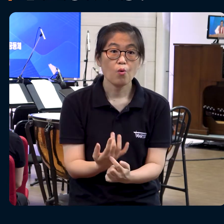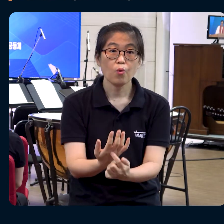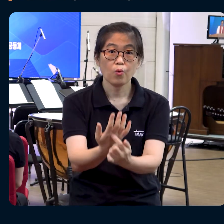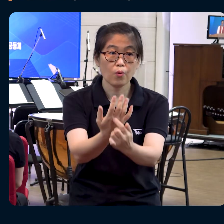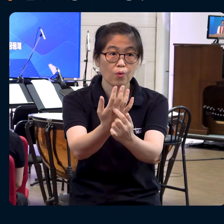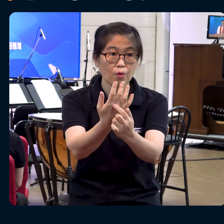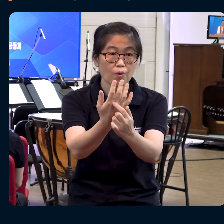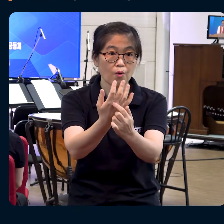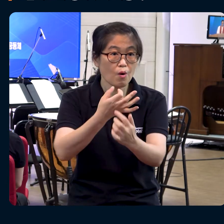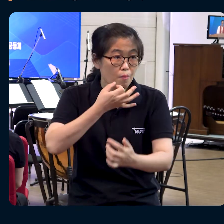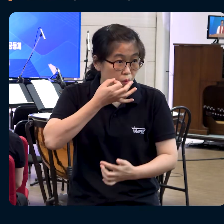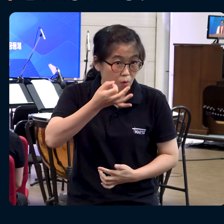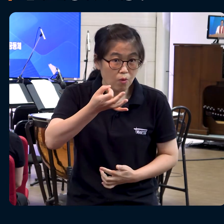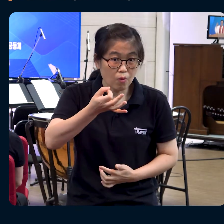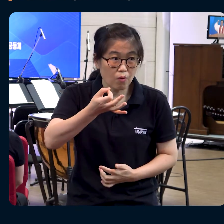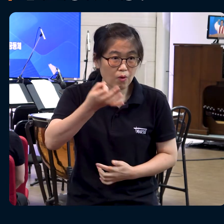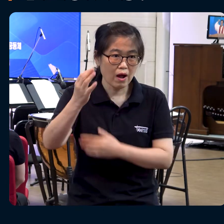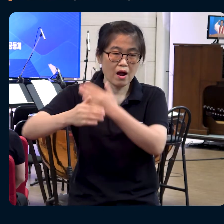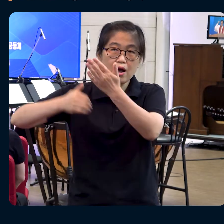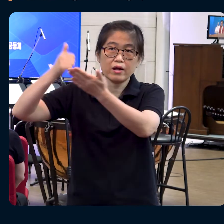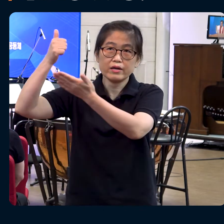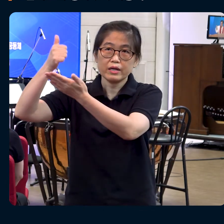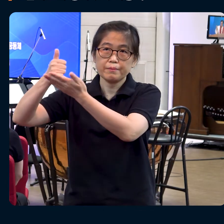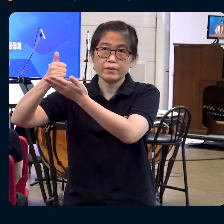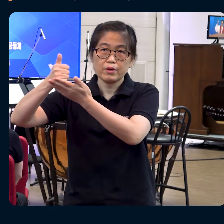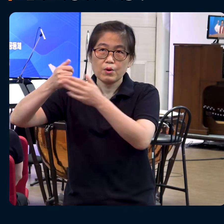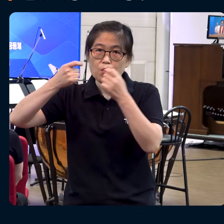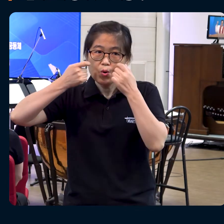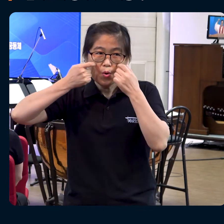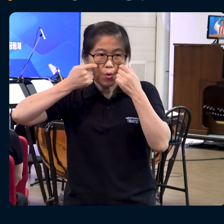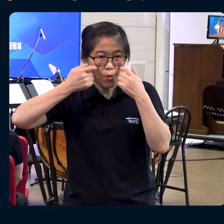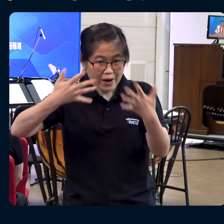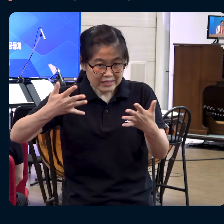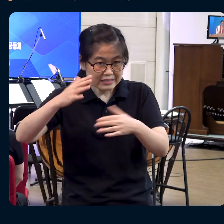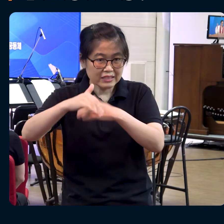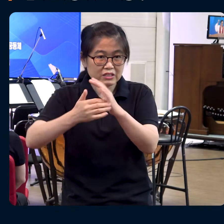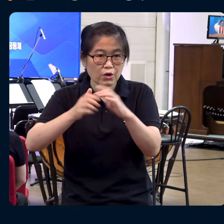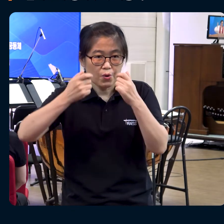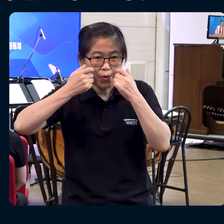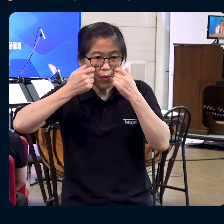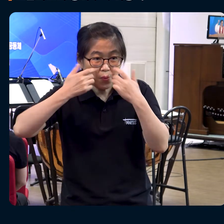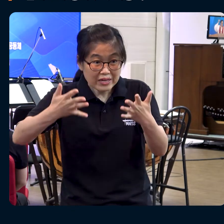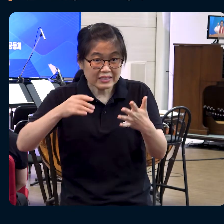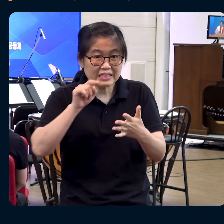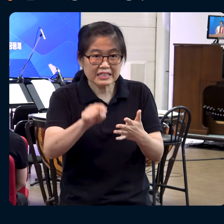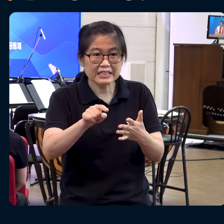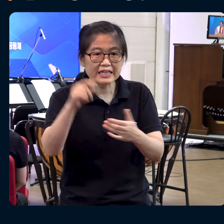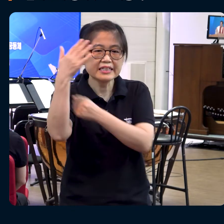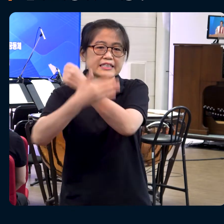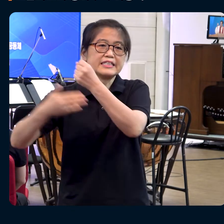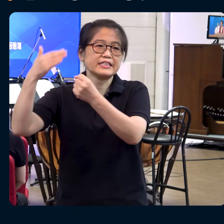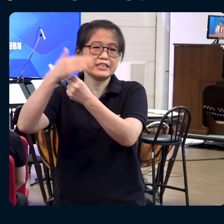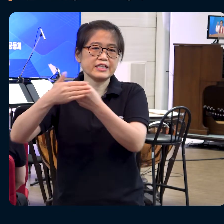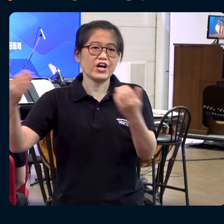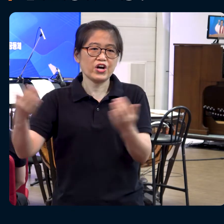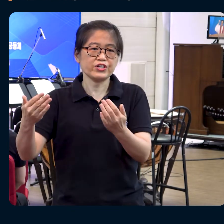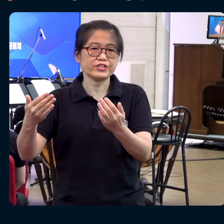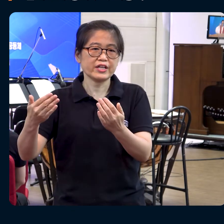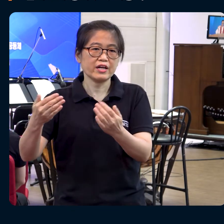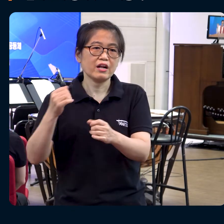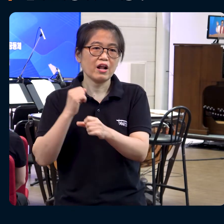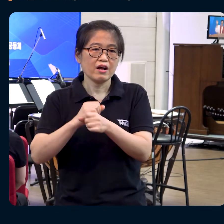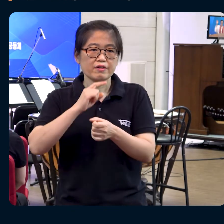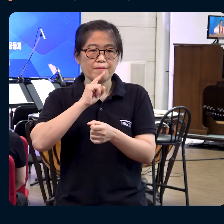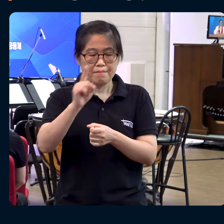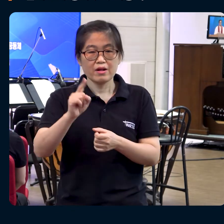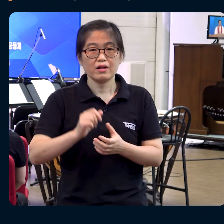쪼갠 고기 사이를 지나가는 그 그림을 보여주면서 하나님은 정확하게, 성경은 정확하게 이것이